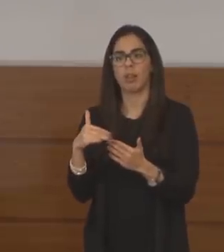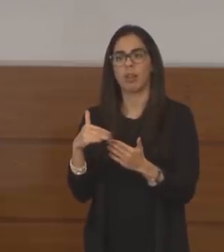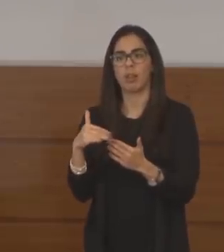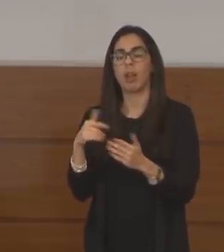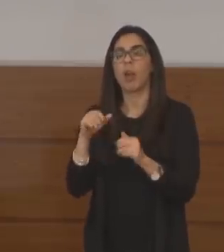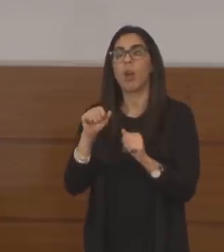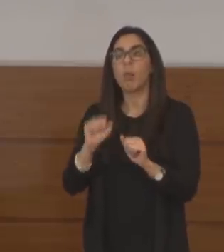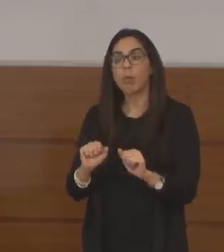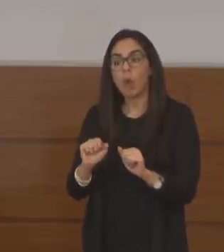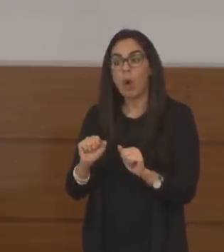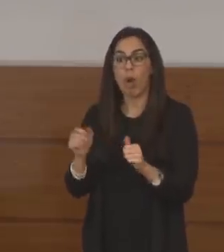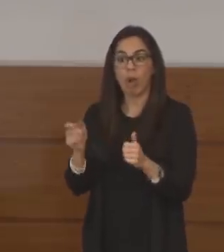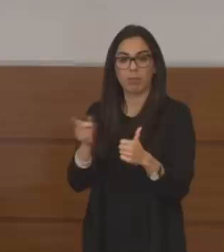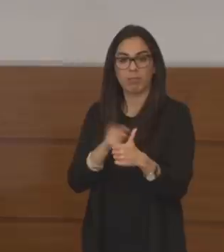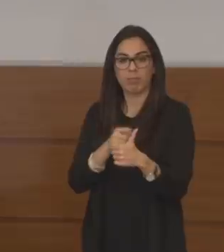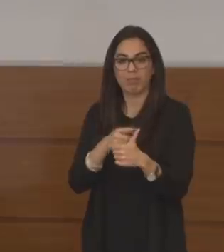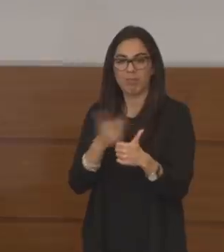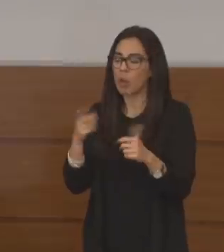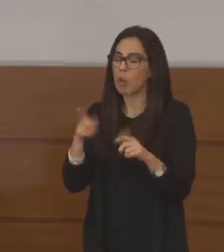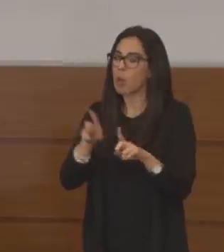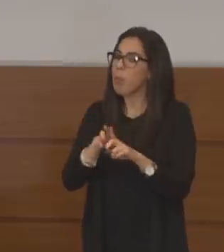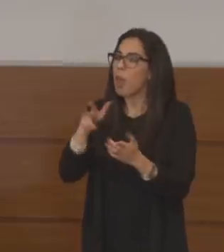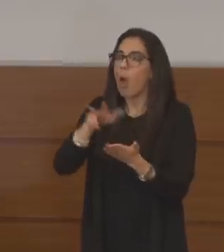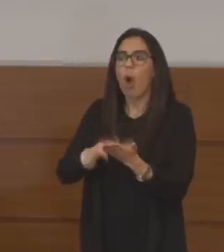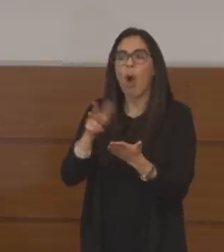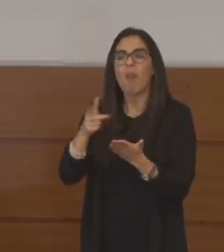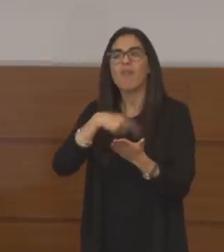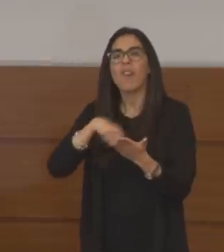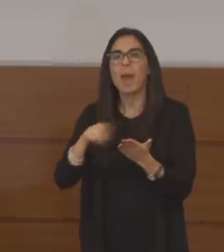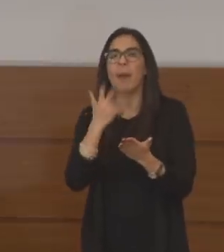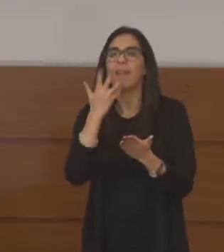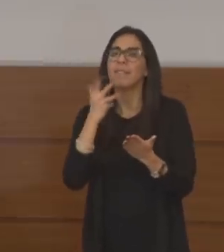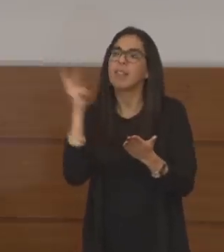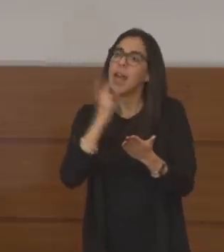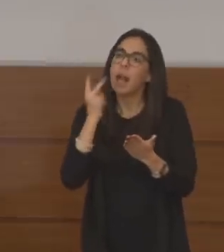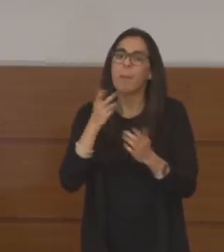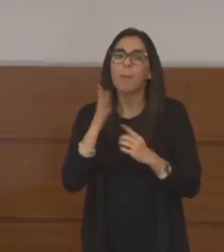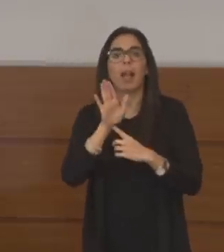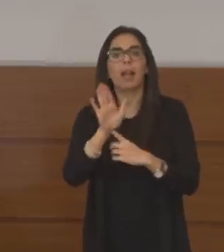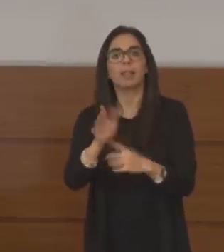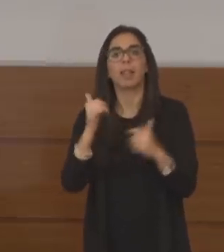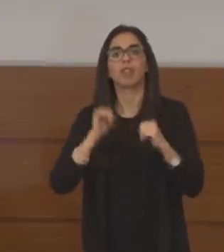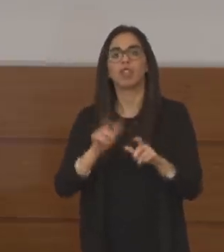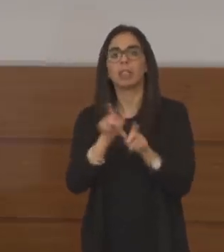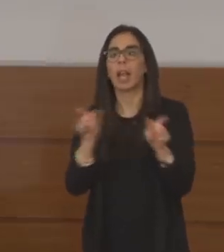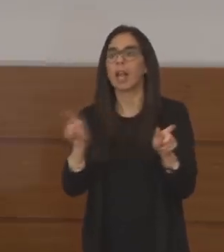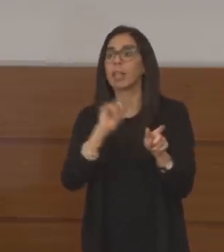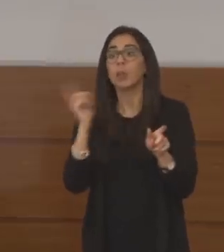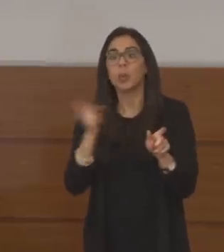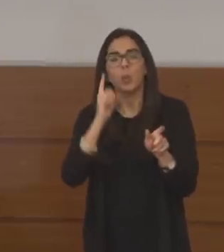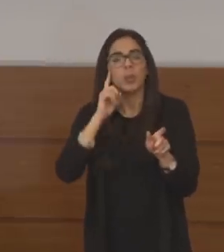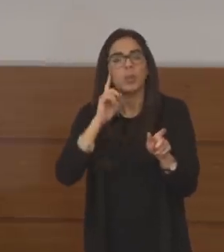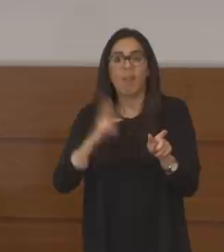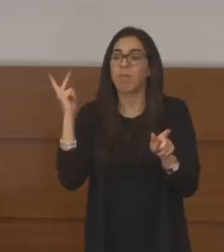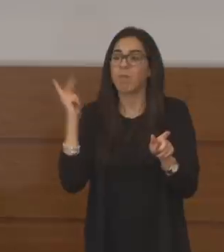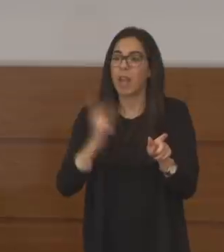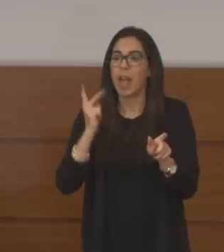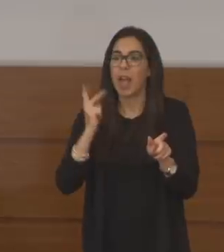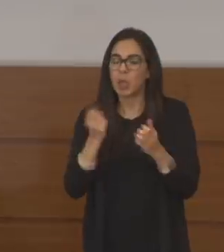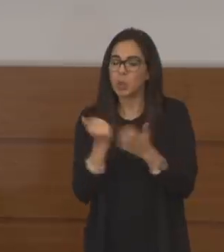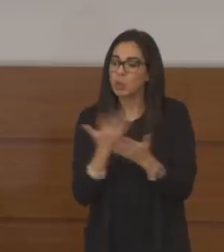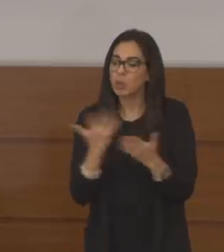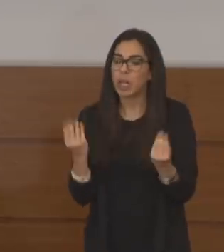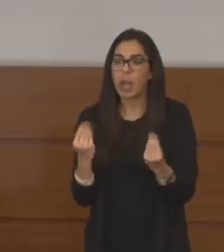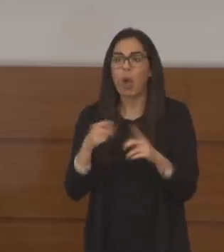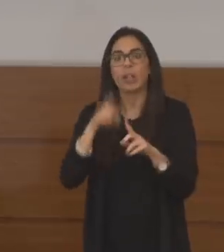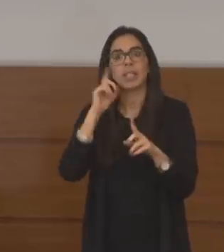conferma la volontà totale di condividere i dati di condividere e quanto sta avvenendo e questo speriamo